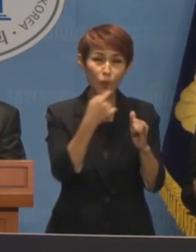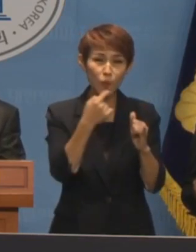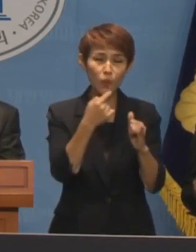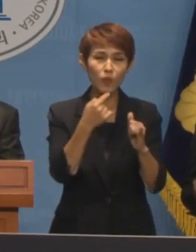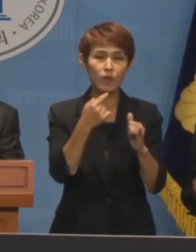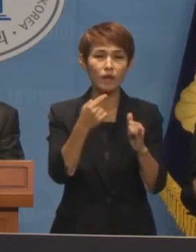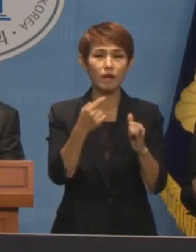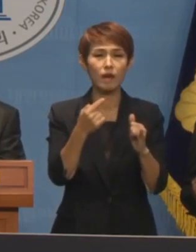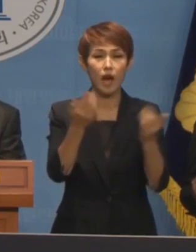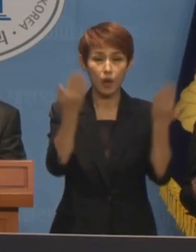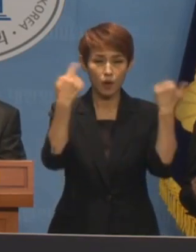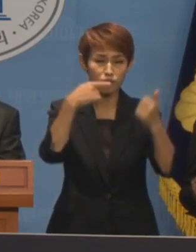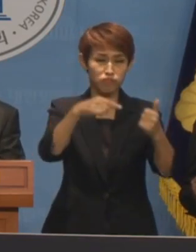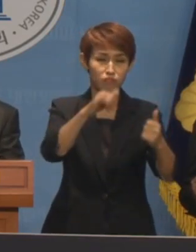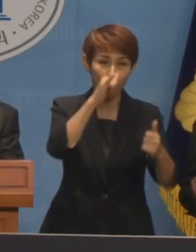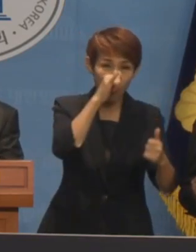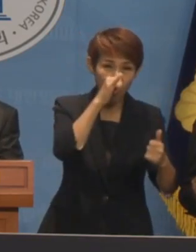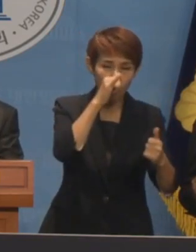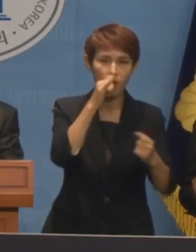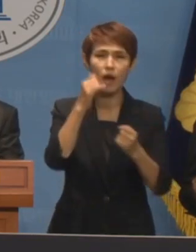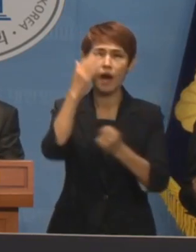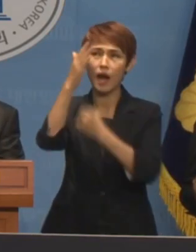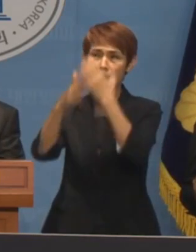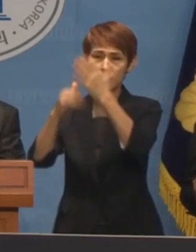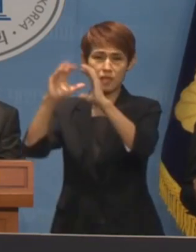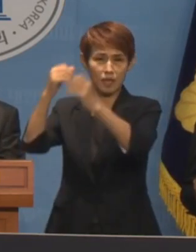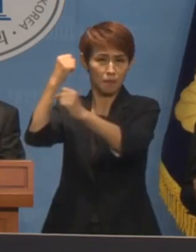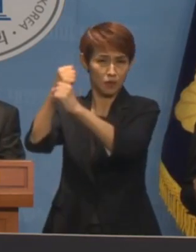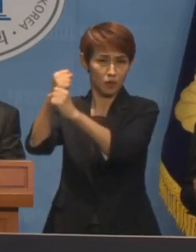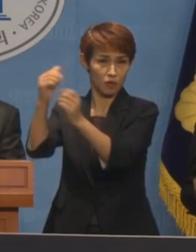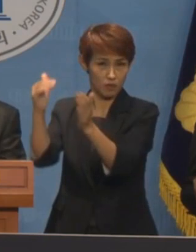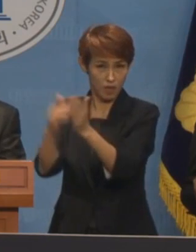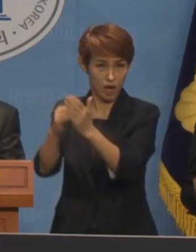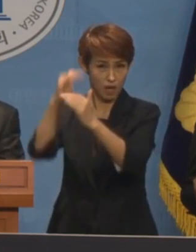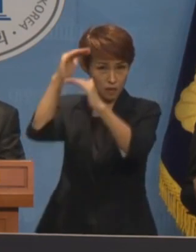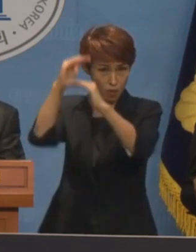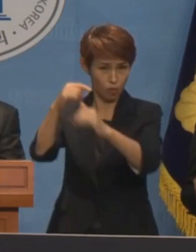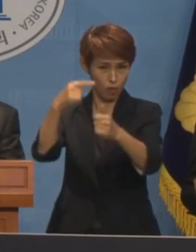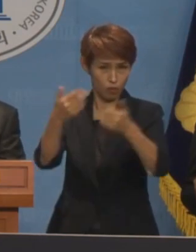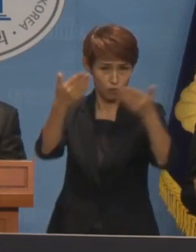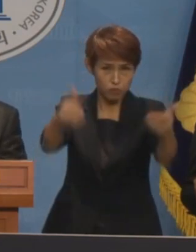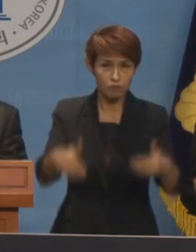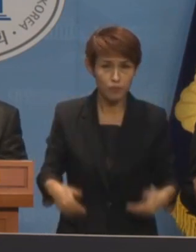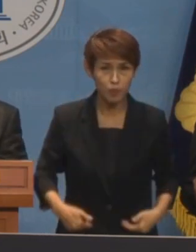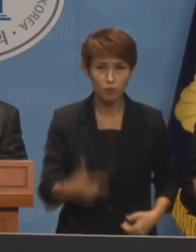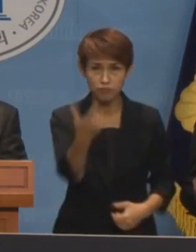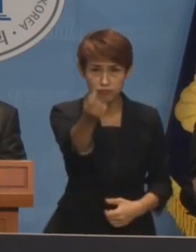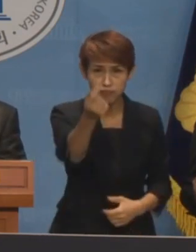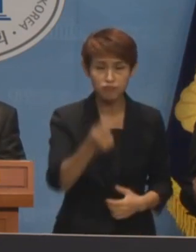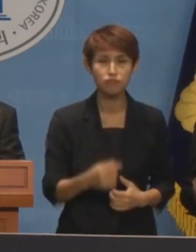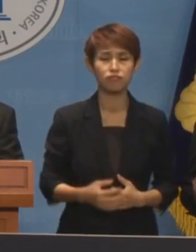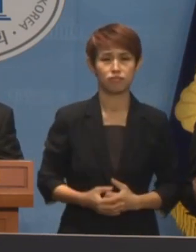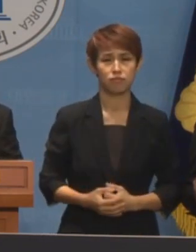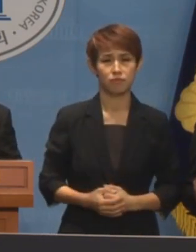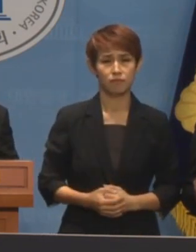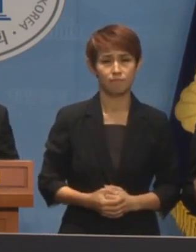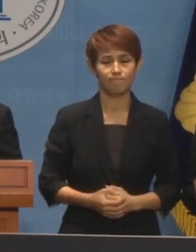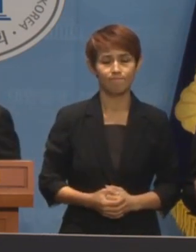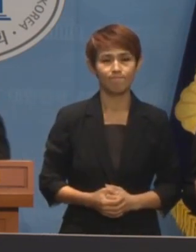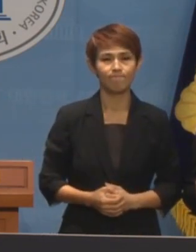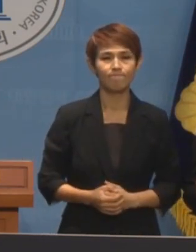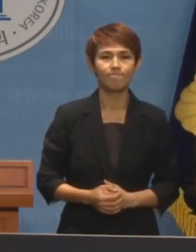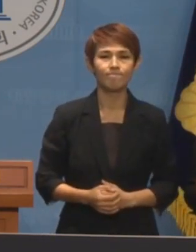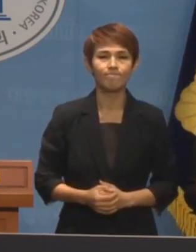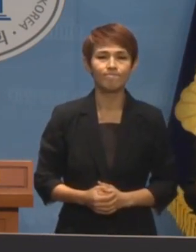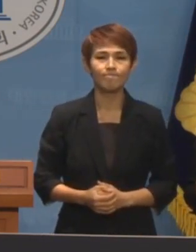하나님께서 세상을 창조하셨다는 창조론도 학교에서 가르쳐야 하지 않겠습니까? 감사합니다.